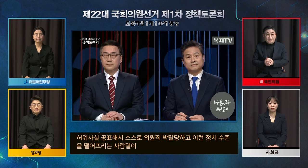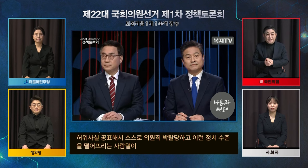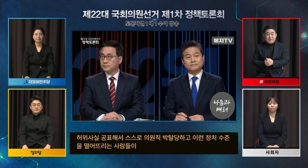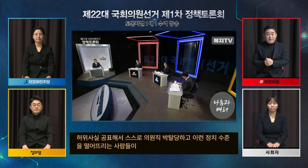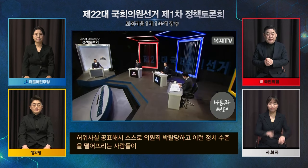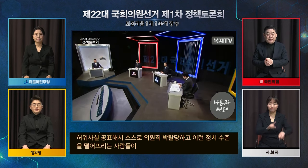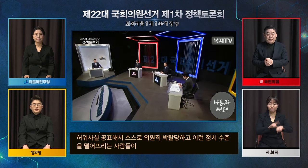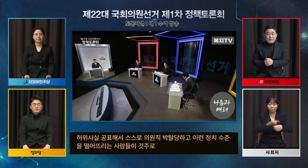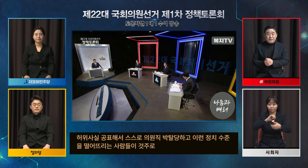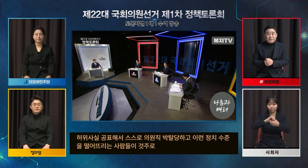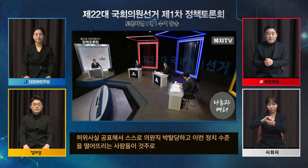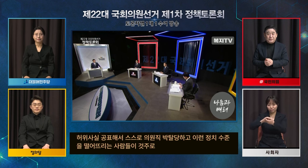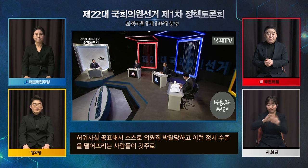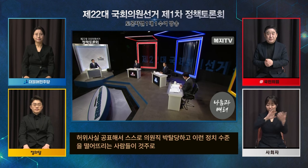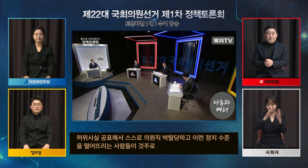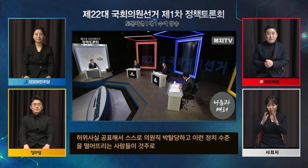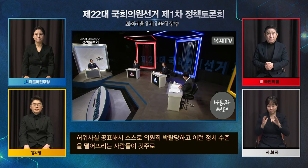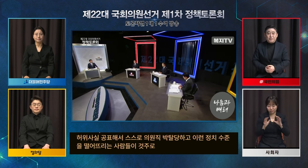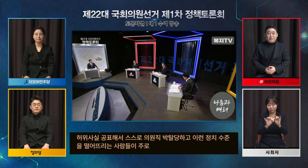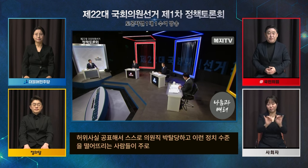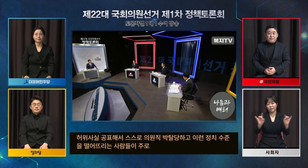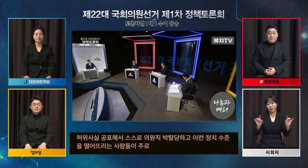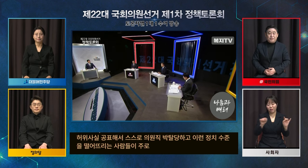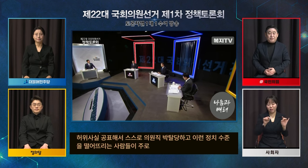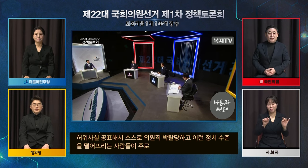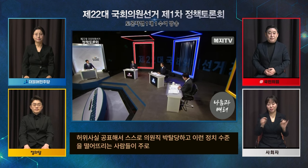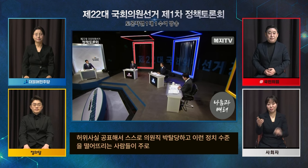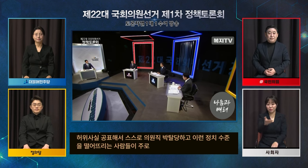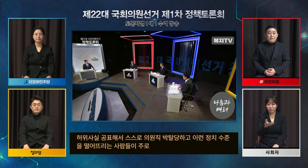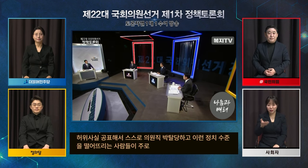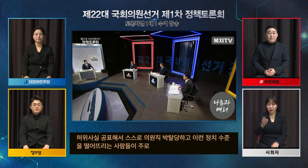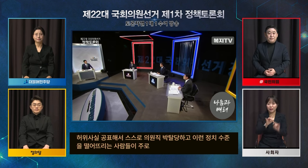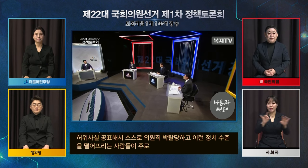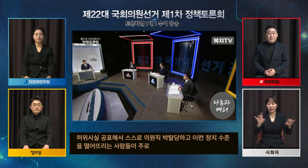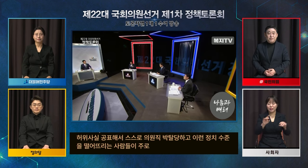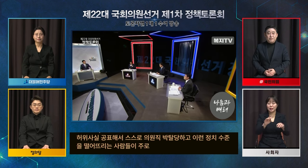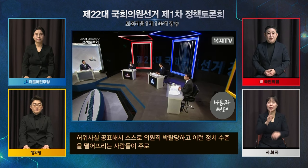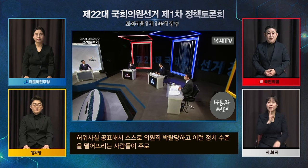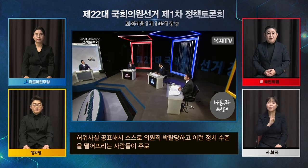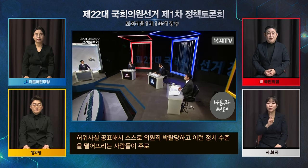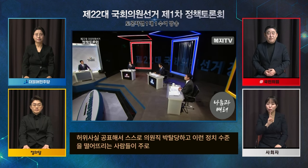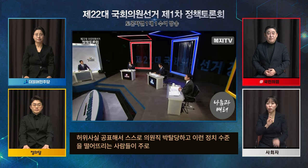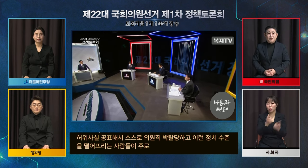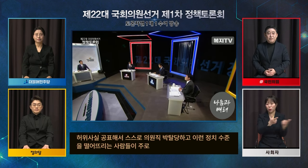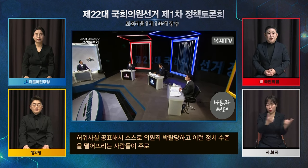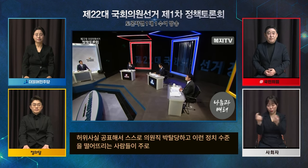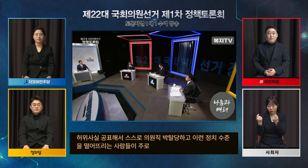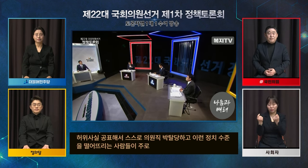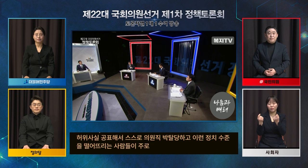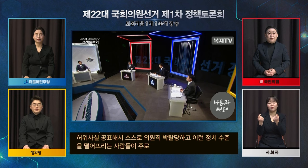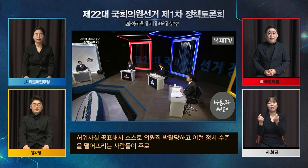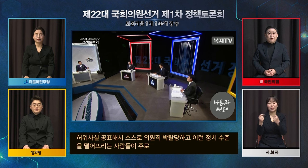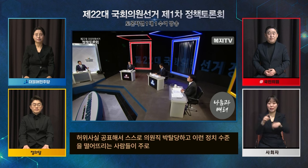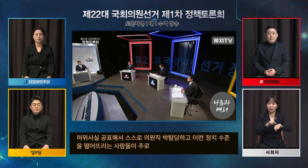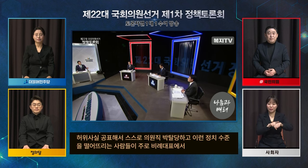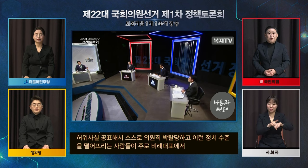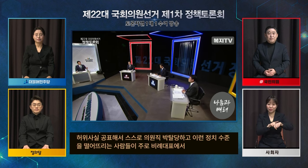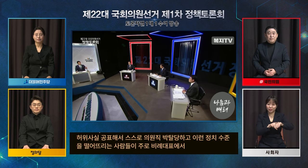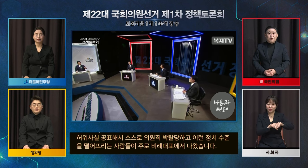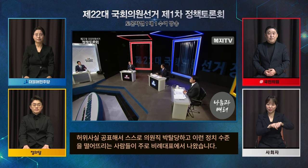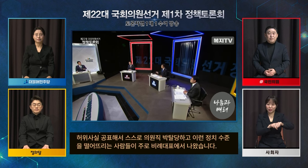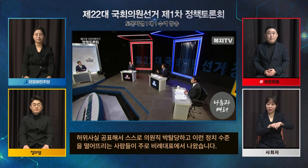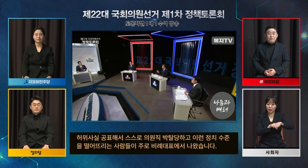시간 총량제 토론은 각 토론자들께 각각 12분씩 똑같이 드립니다. 그러니까 시간을